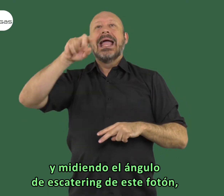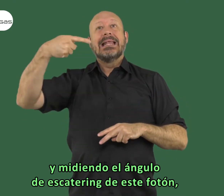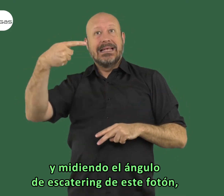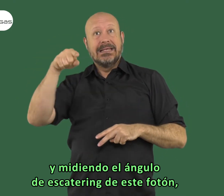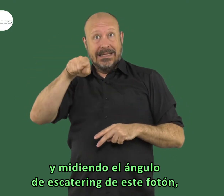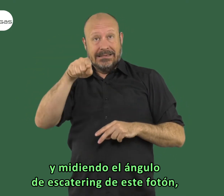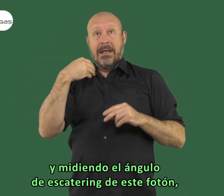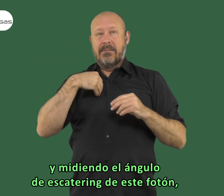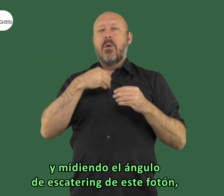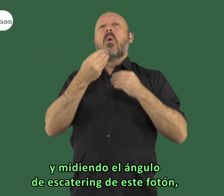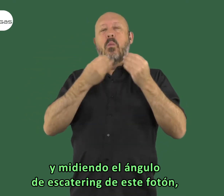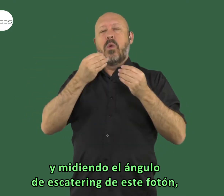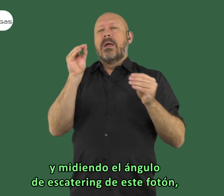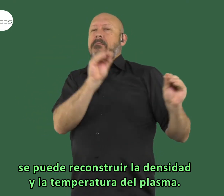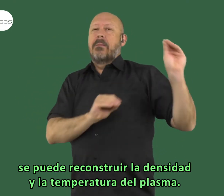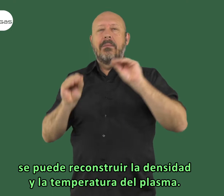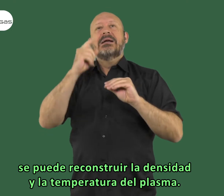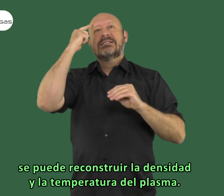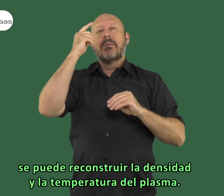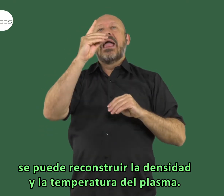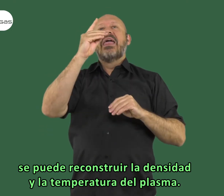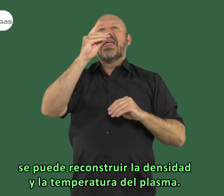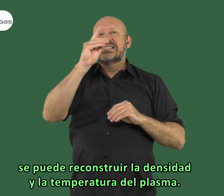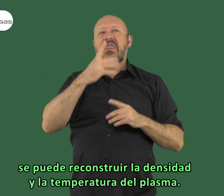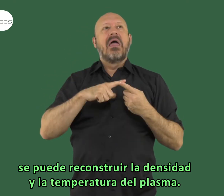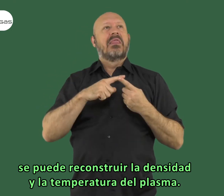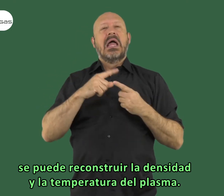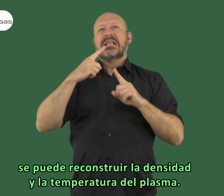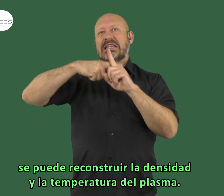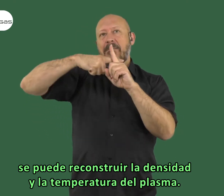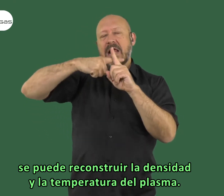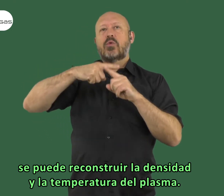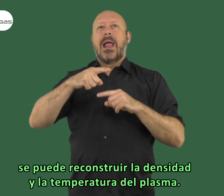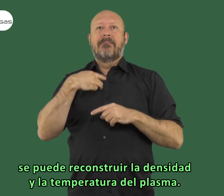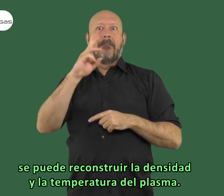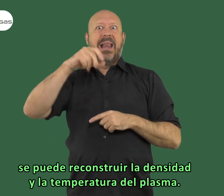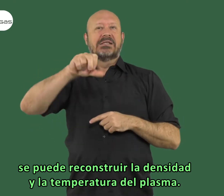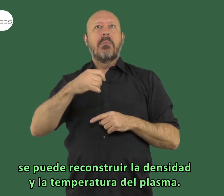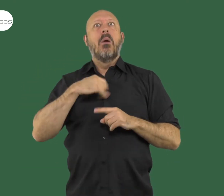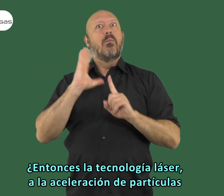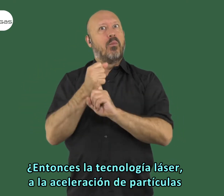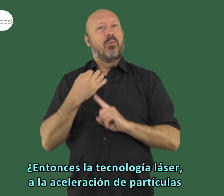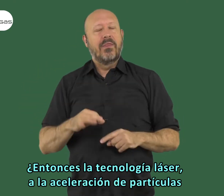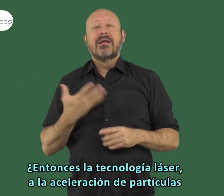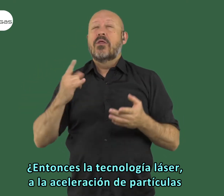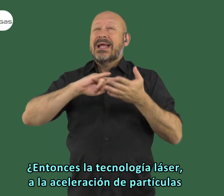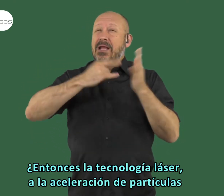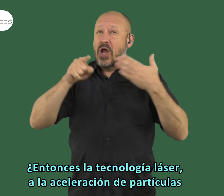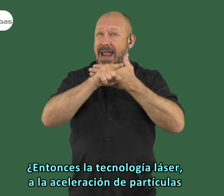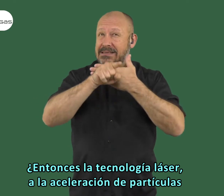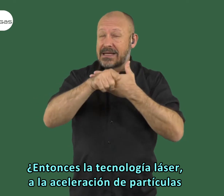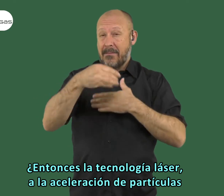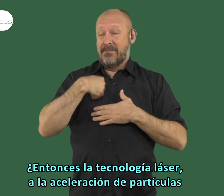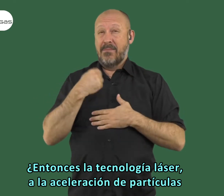de scattering de estos fotones se puede reconstruir la densidad y la temperatura del plasma. Y entonces, la